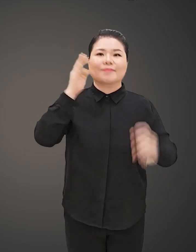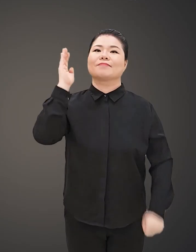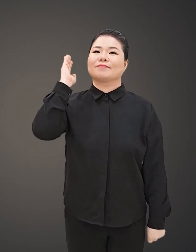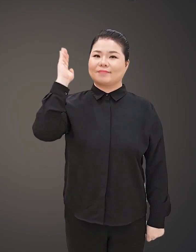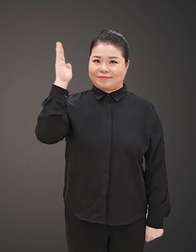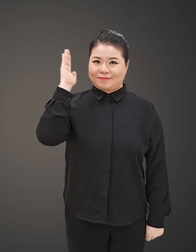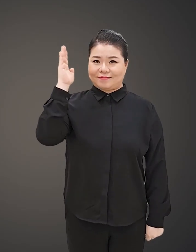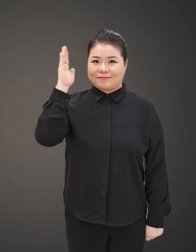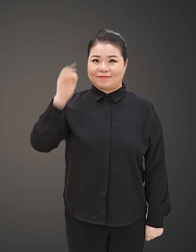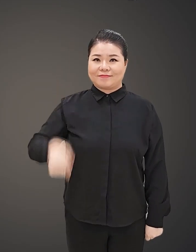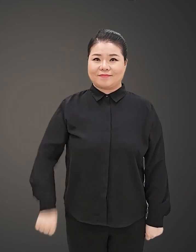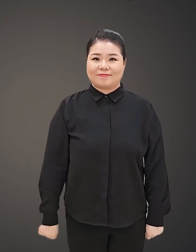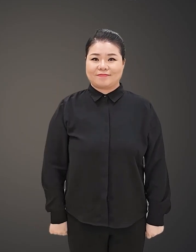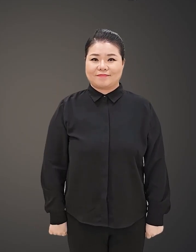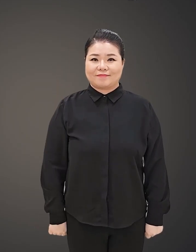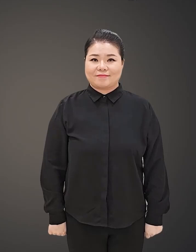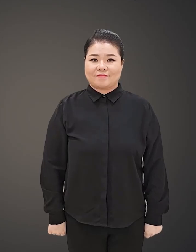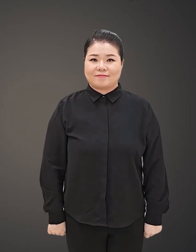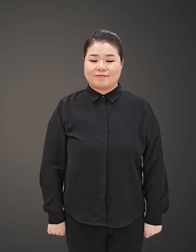합니다.